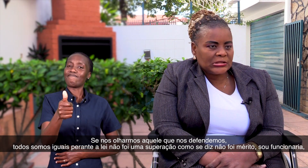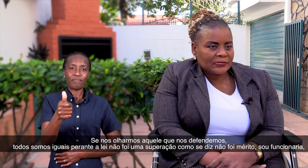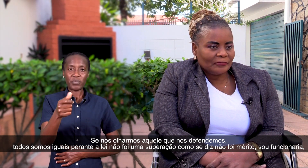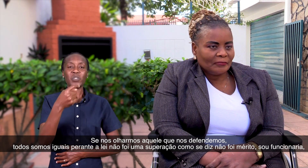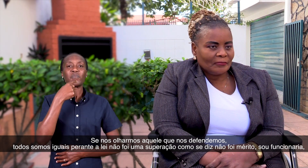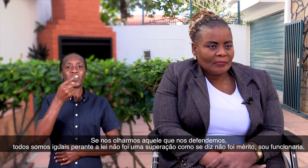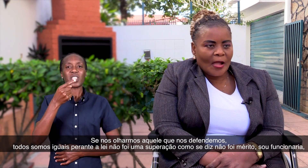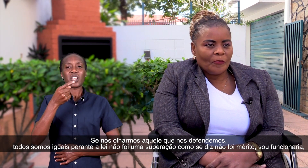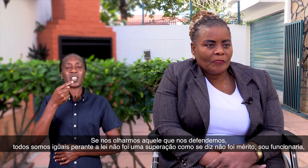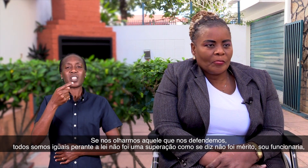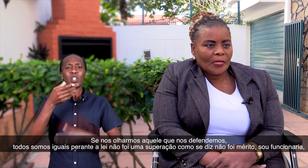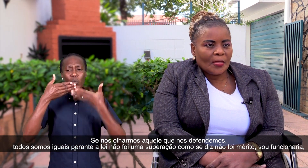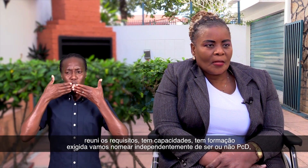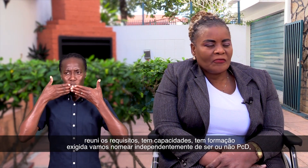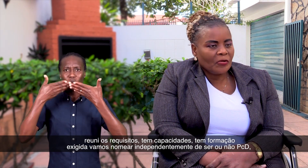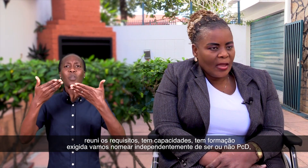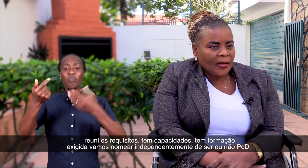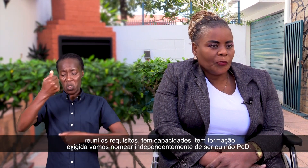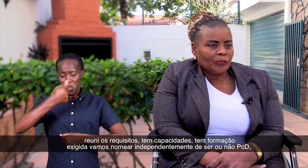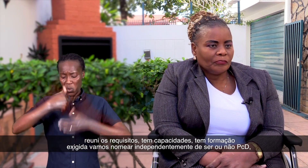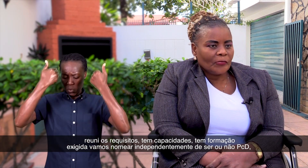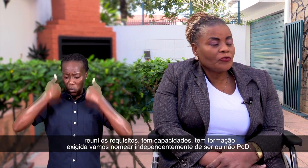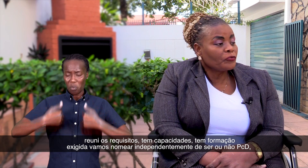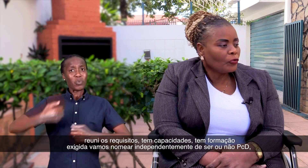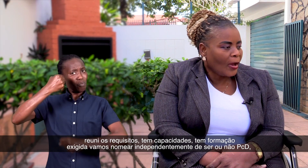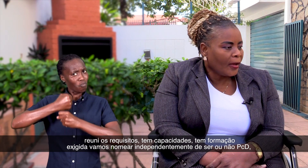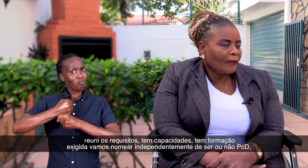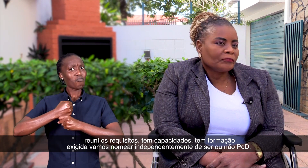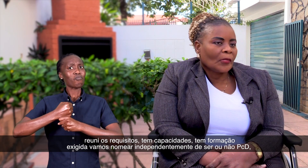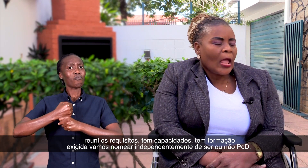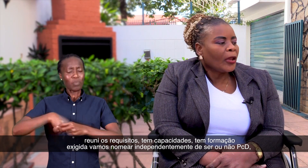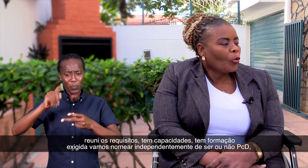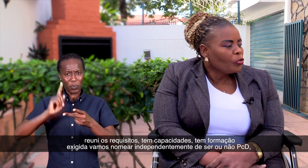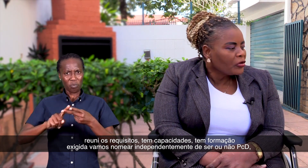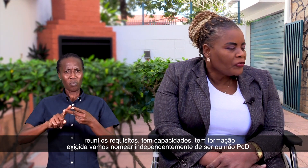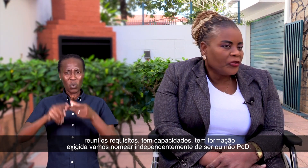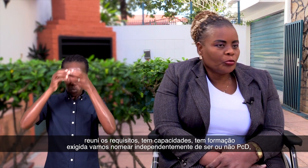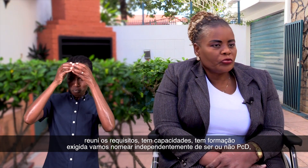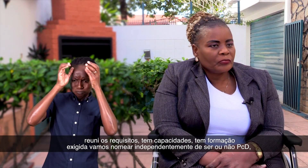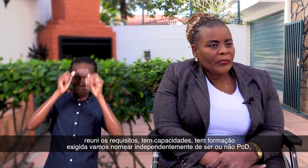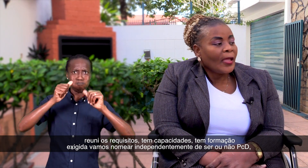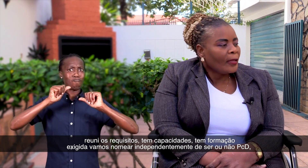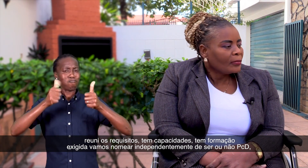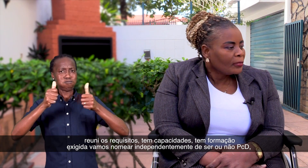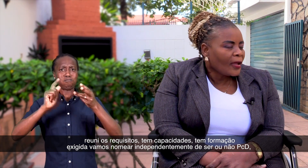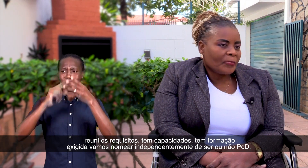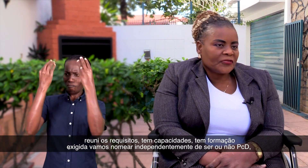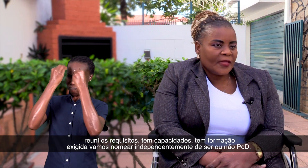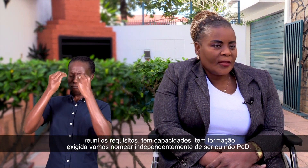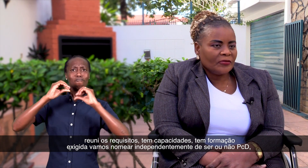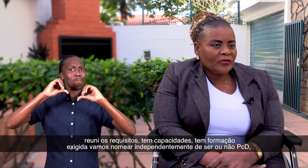se diz. Não, foi mérito. Sou funcionária, reúne os requisitos,